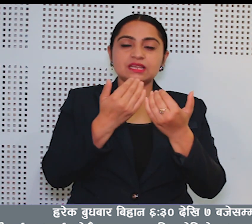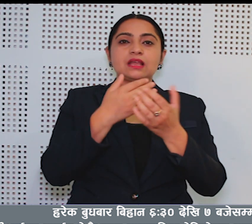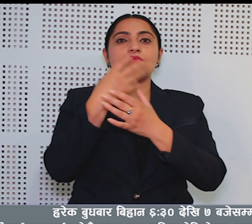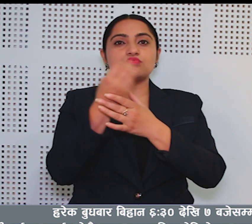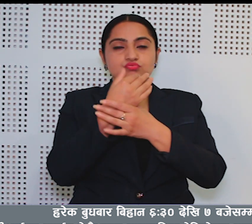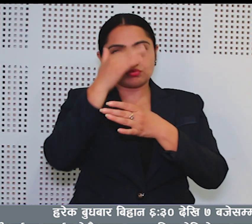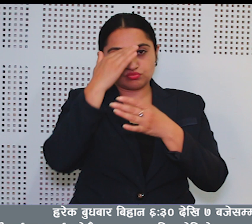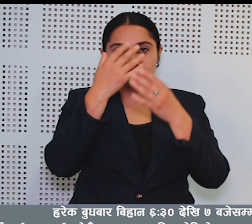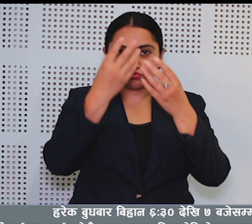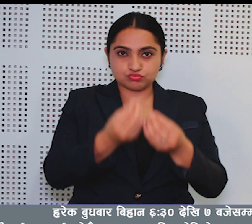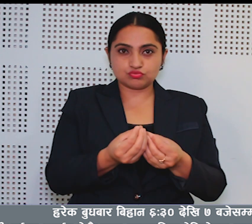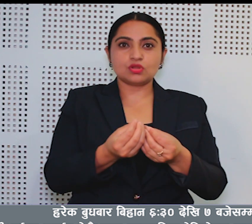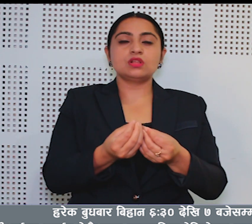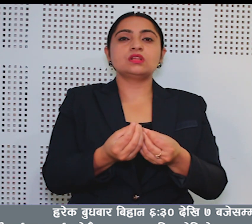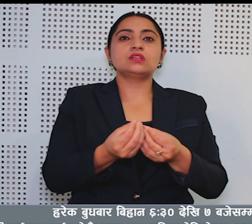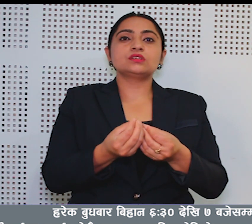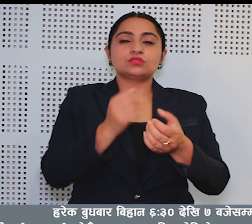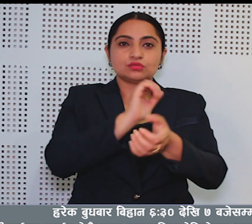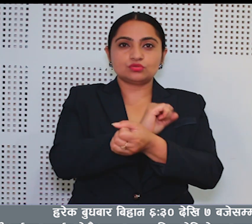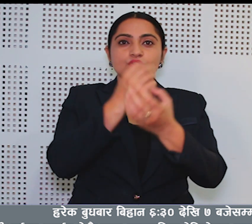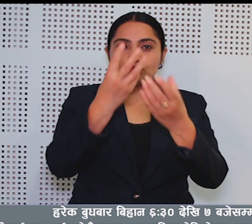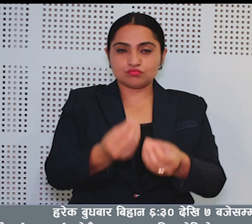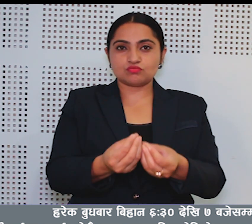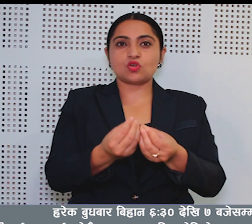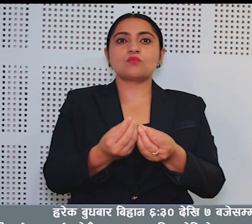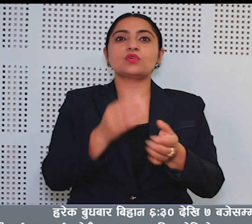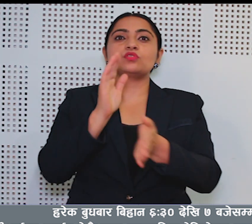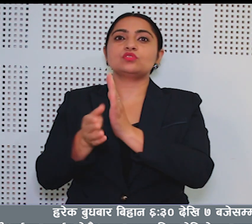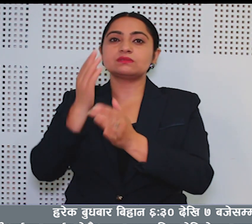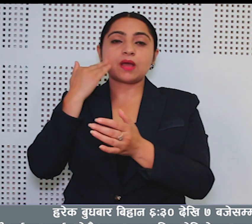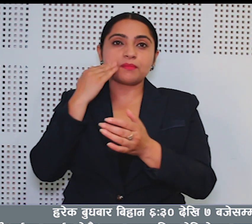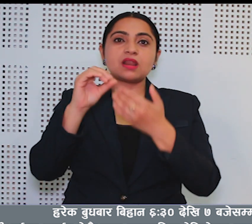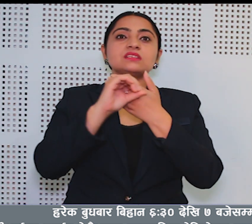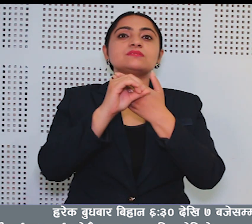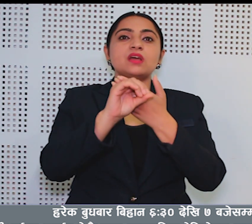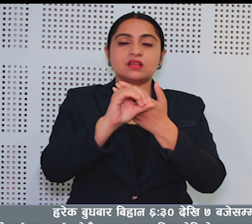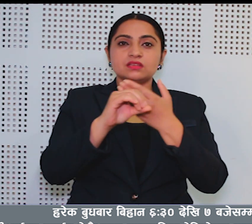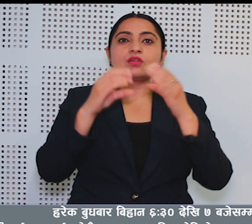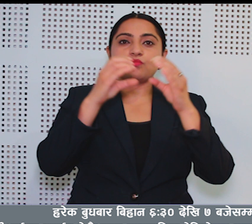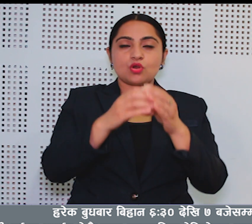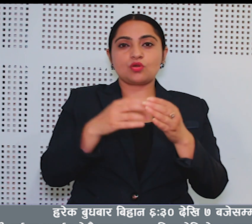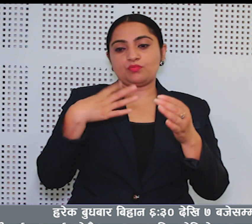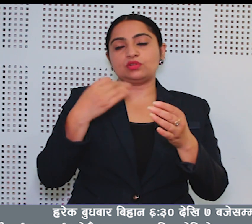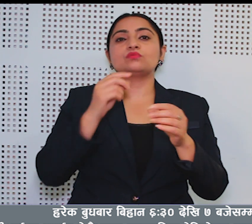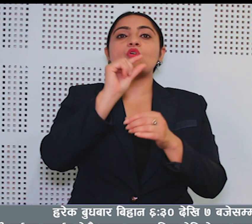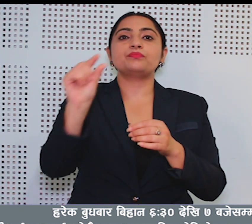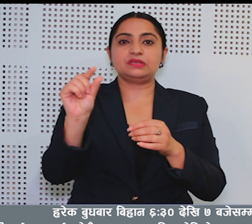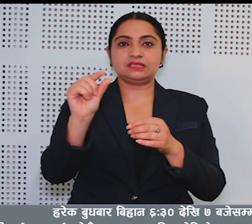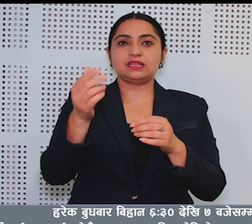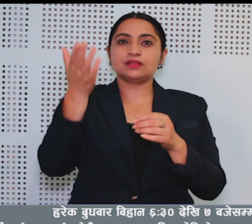योजनामा विपदको पूर्व तयारी र महिला तथा सीमान्तकृत वर्गको प्रतिनिधित्वको सवाल, विपदको समयमा अपनाउनु पर्ने